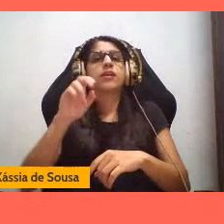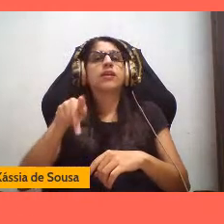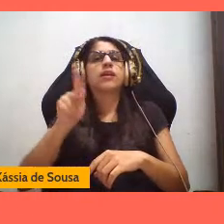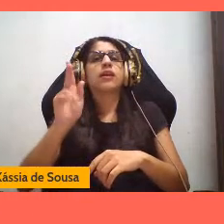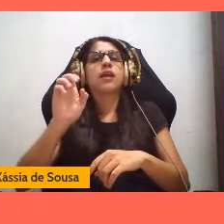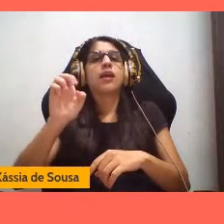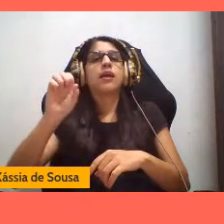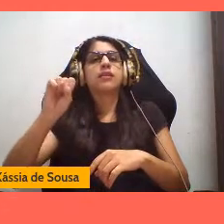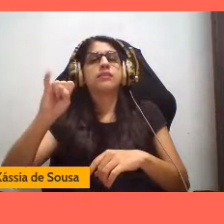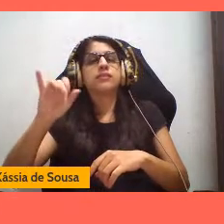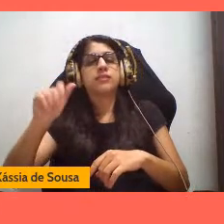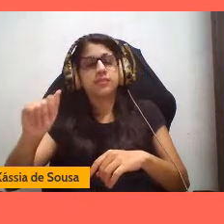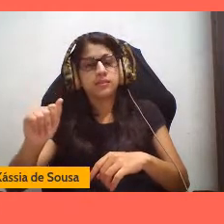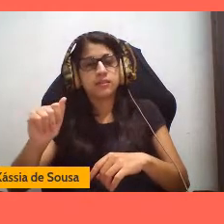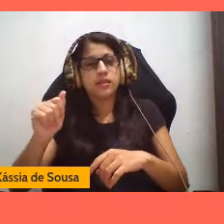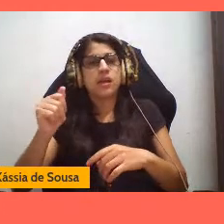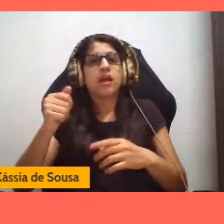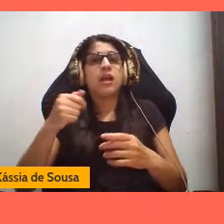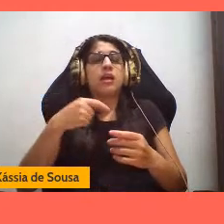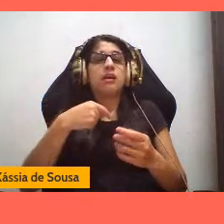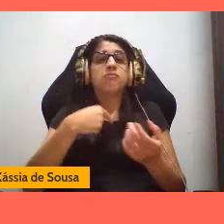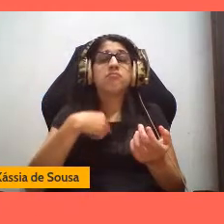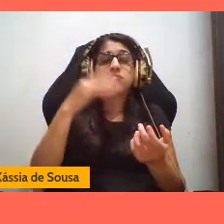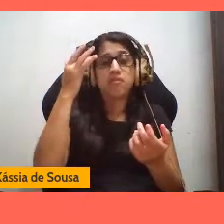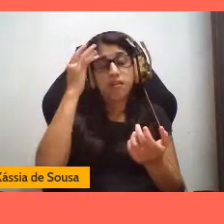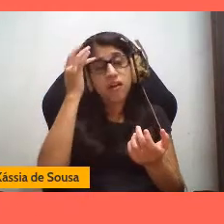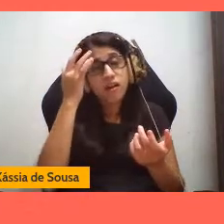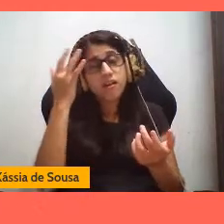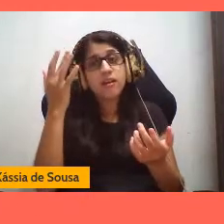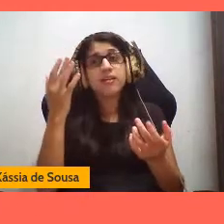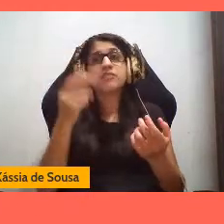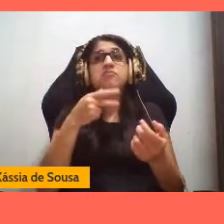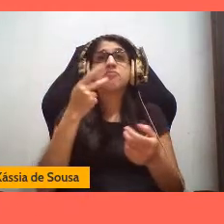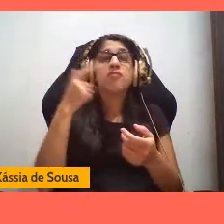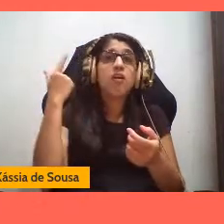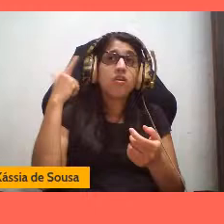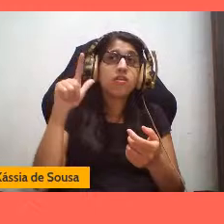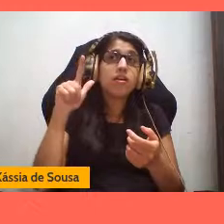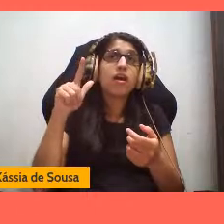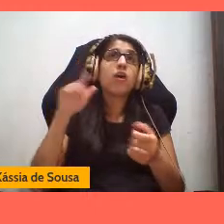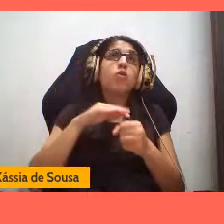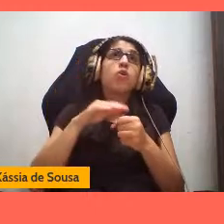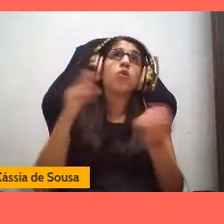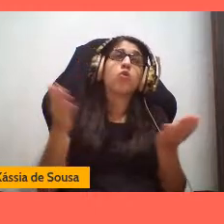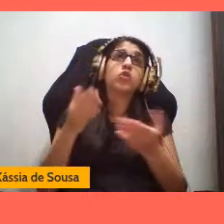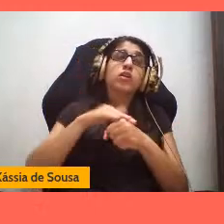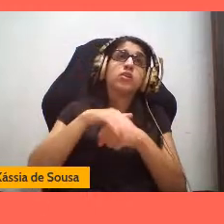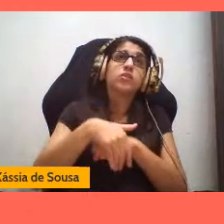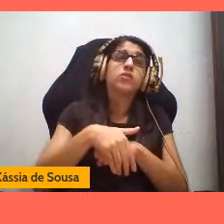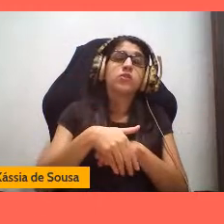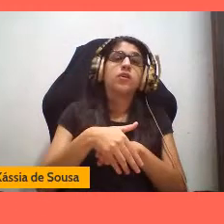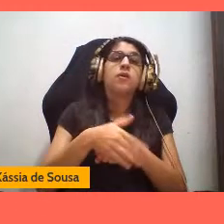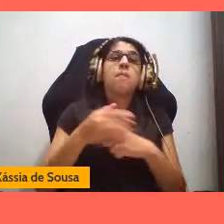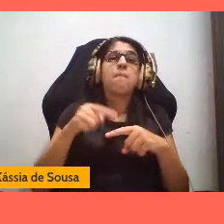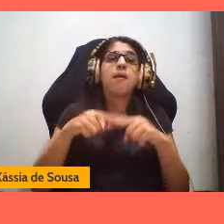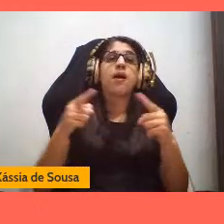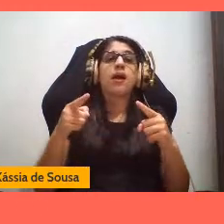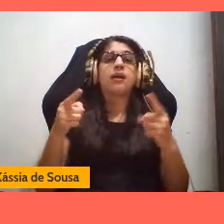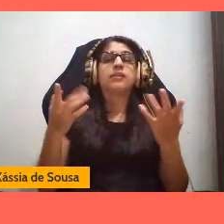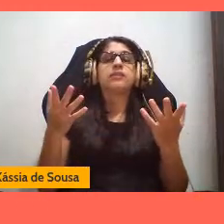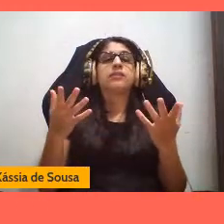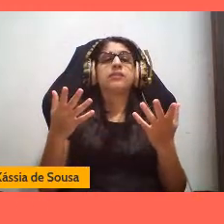de falar à noite, porque eu tinha que entregar um tempo hoje. Então, entre o final do GT e